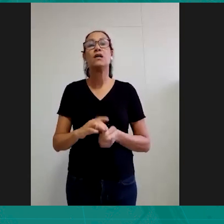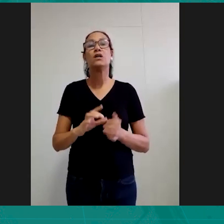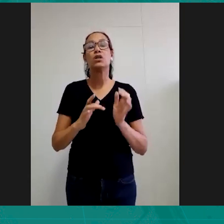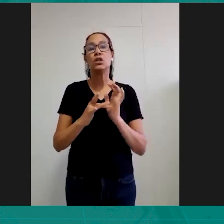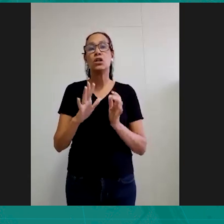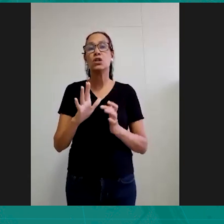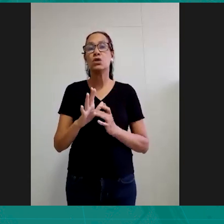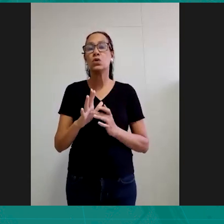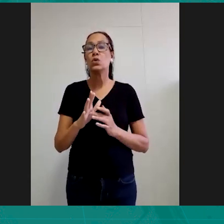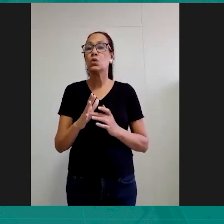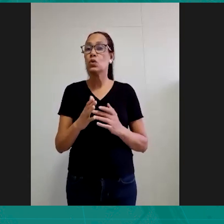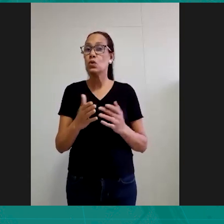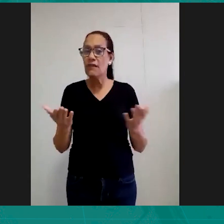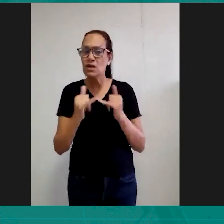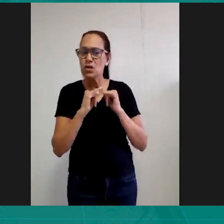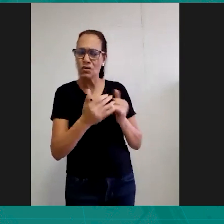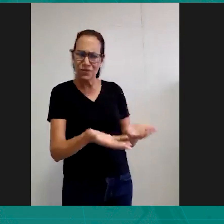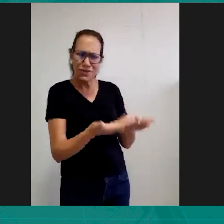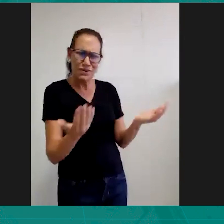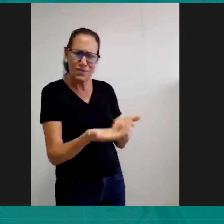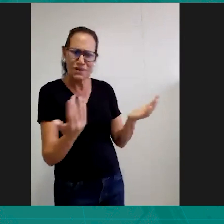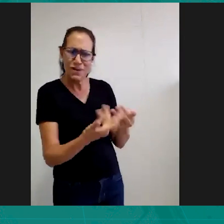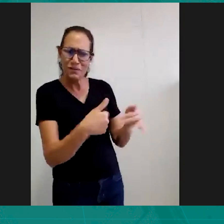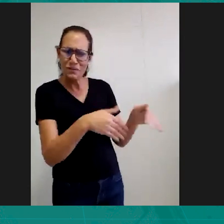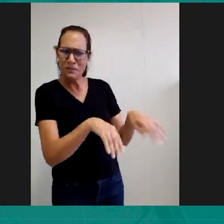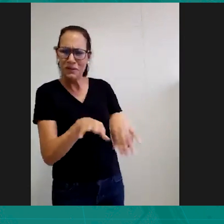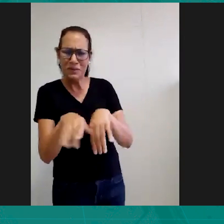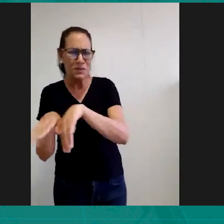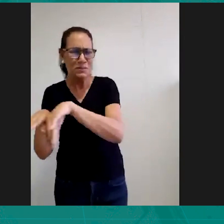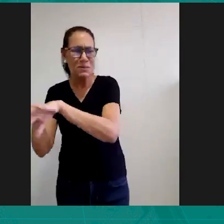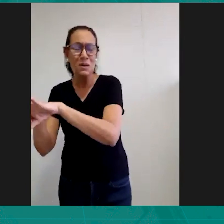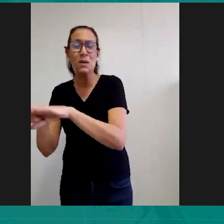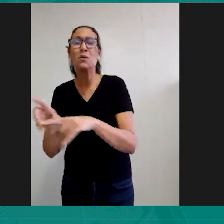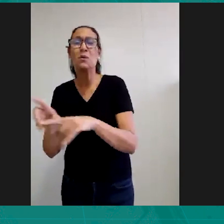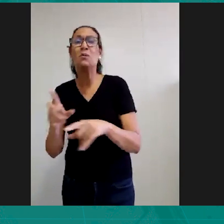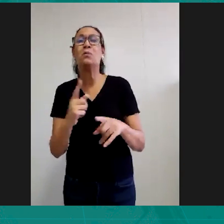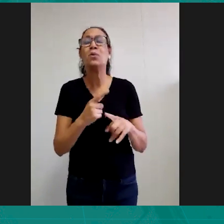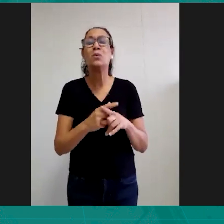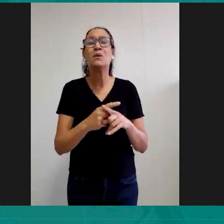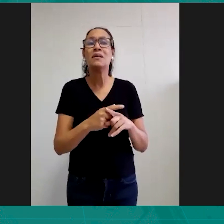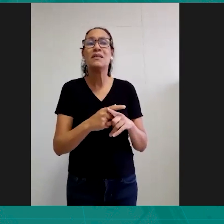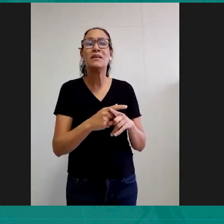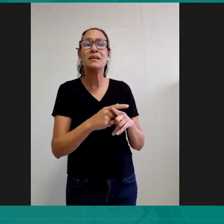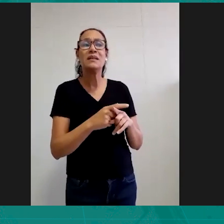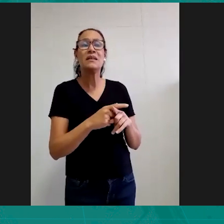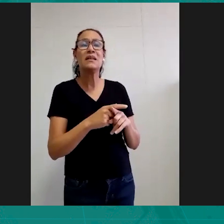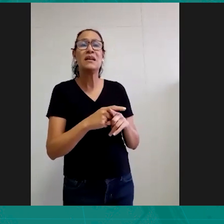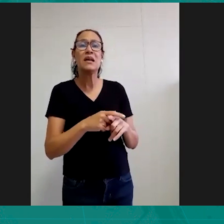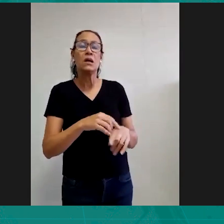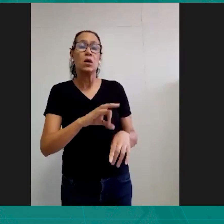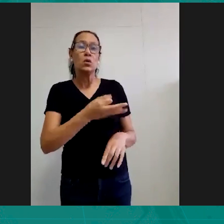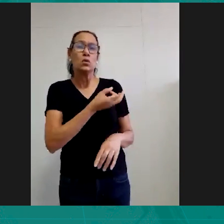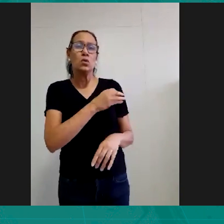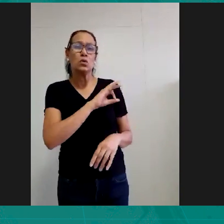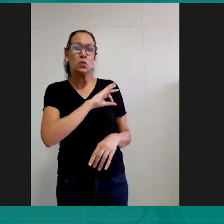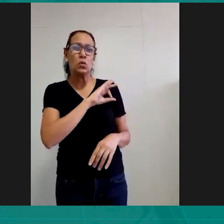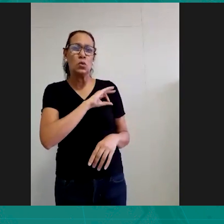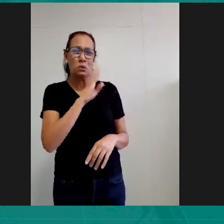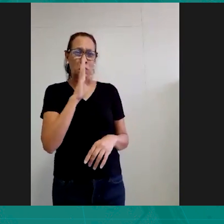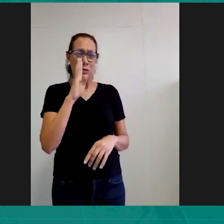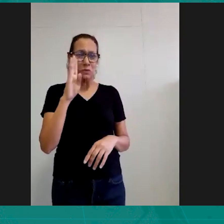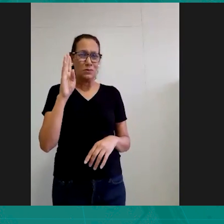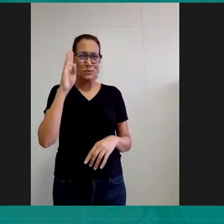daqui, porque ele deve estar vindo com uma tropa aí, né, para me prender, não vamos sair. Tanto é que ele foi preso depois que Jesus foi